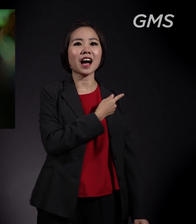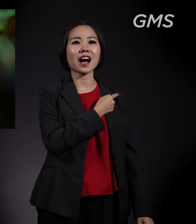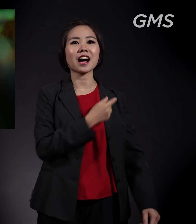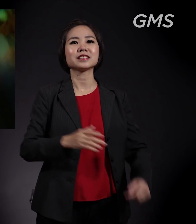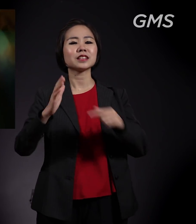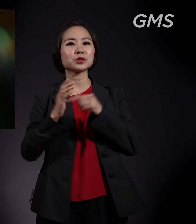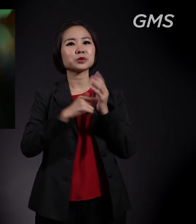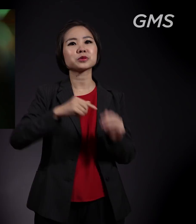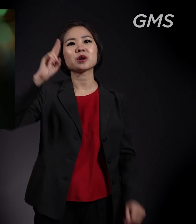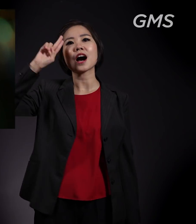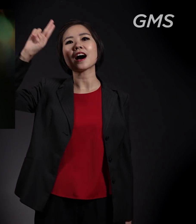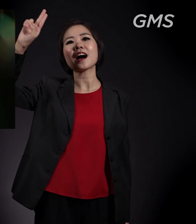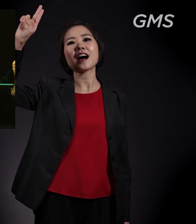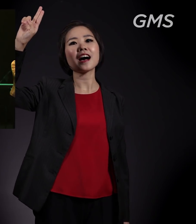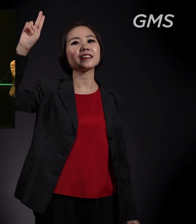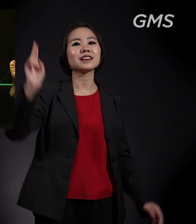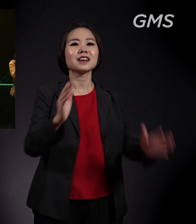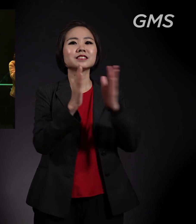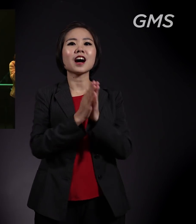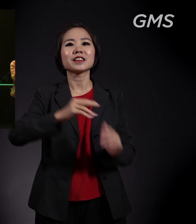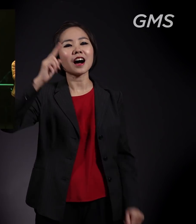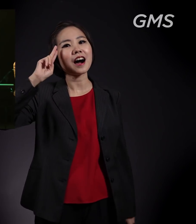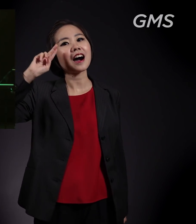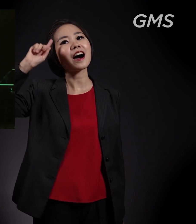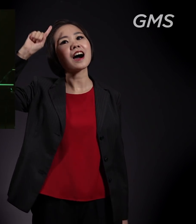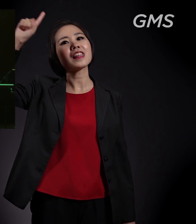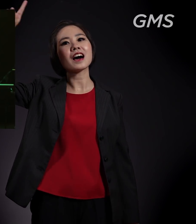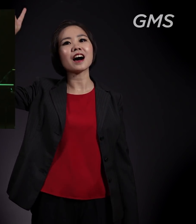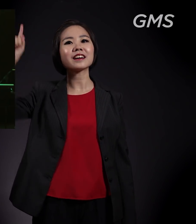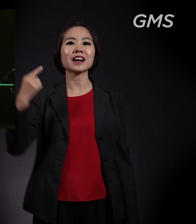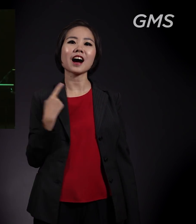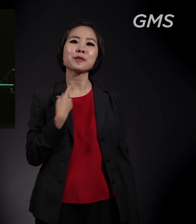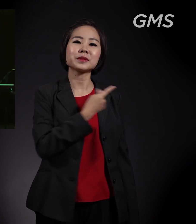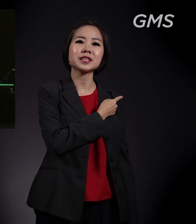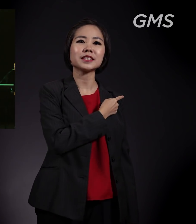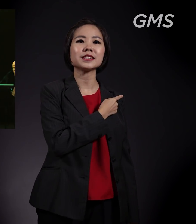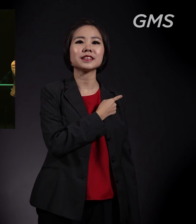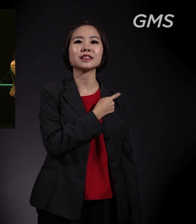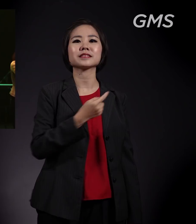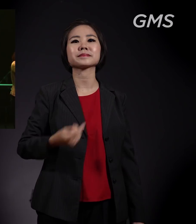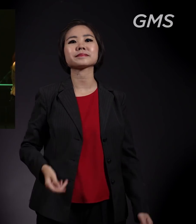Yesus, Yesus Tuhan dan Allah kami.